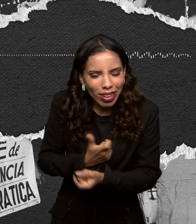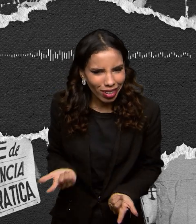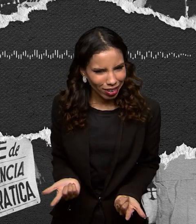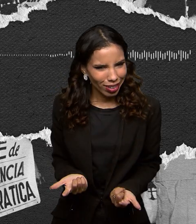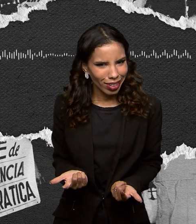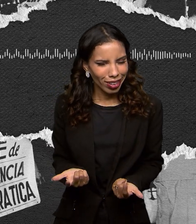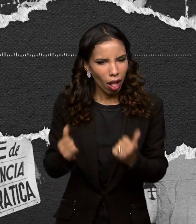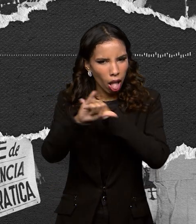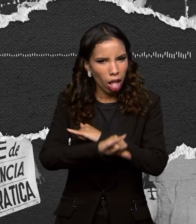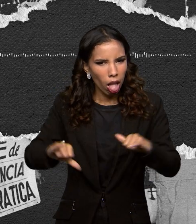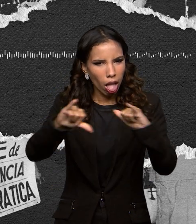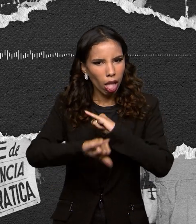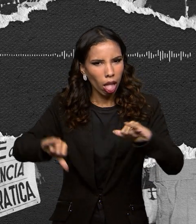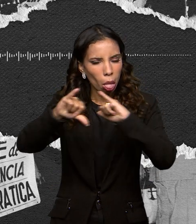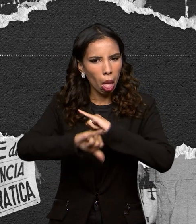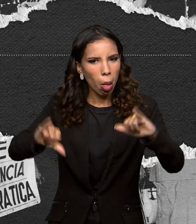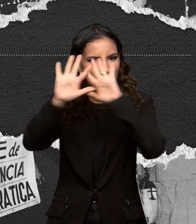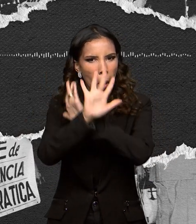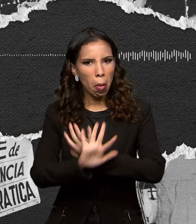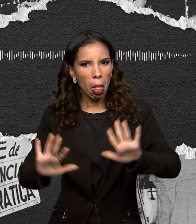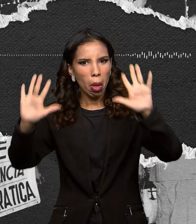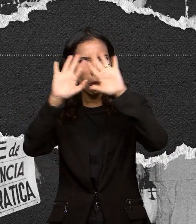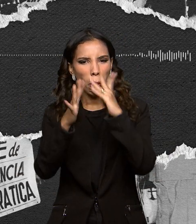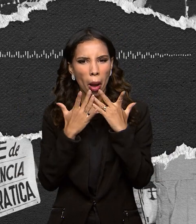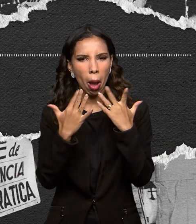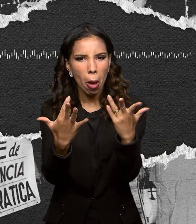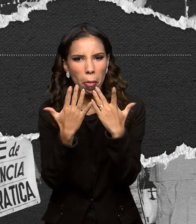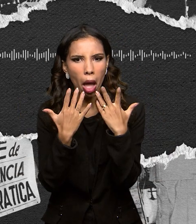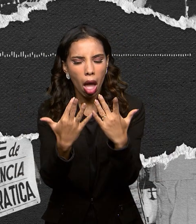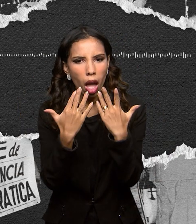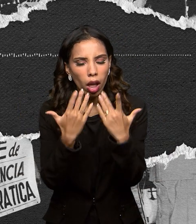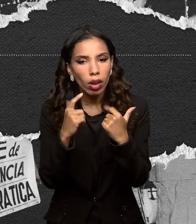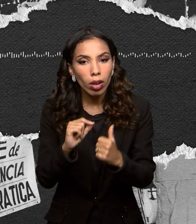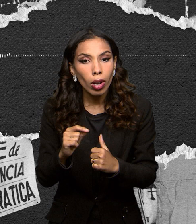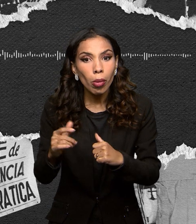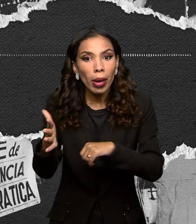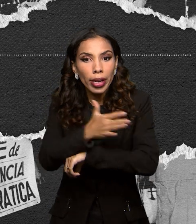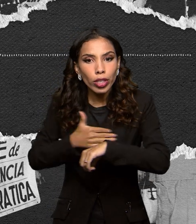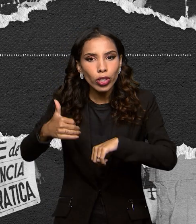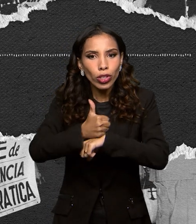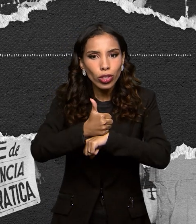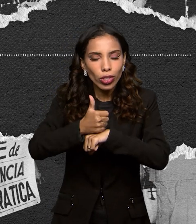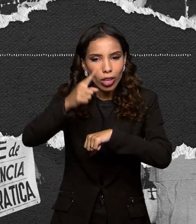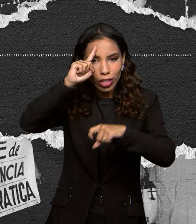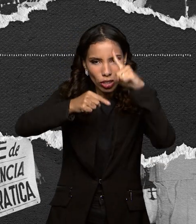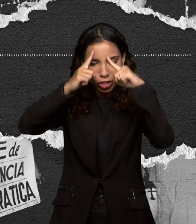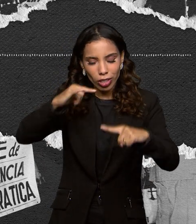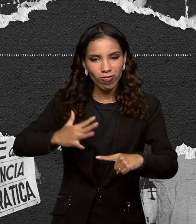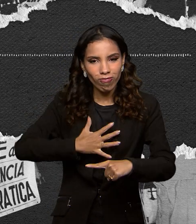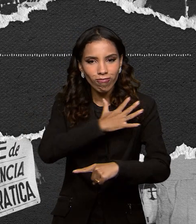notícias, interromperiam o jogo democrático, o golpe põe fim ao jogo democrático.